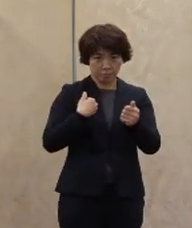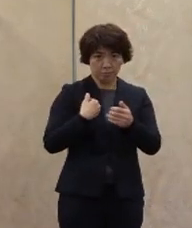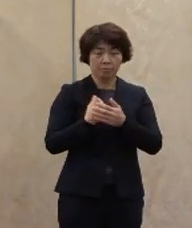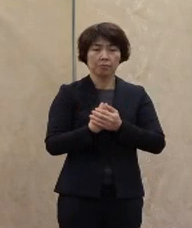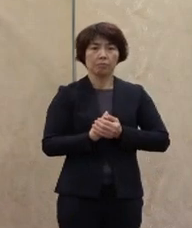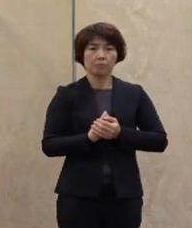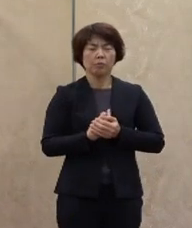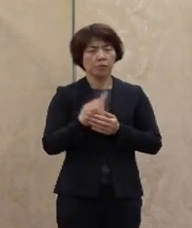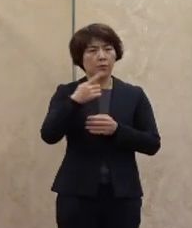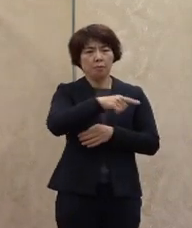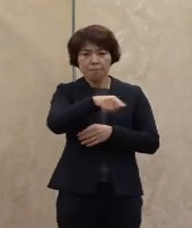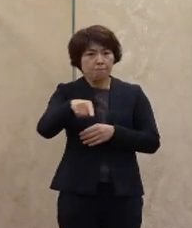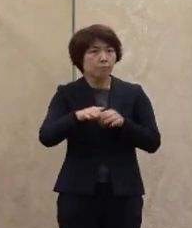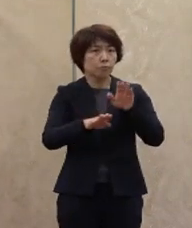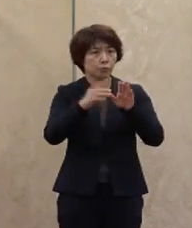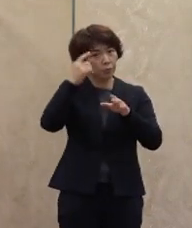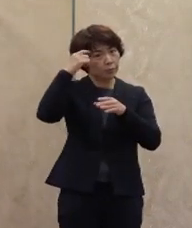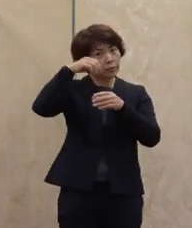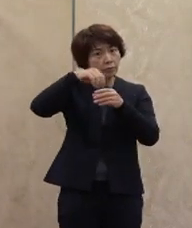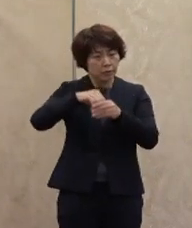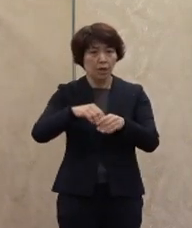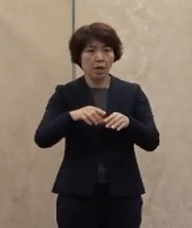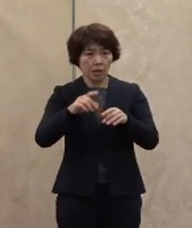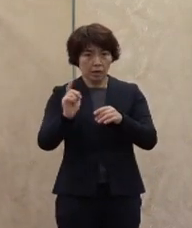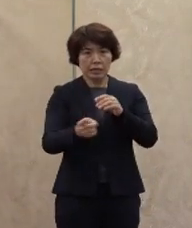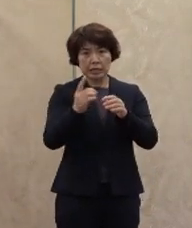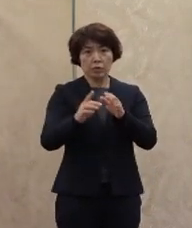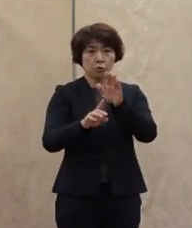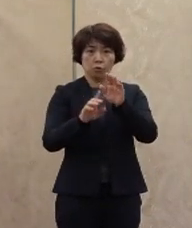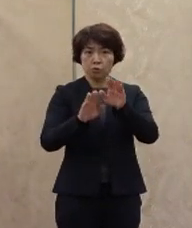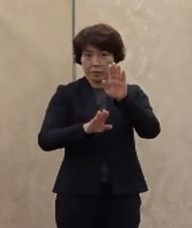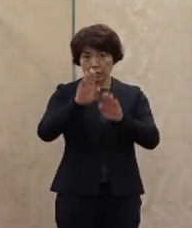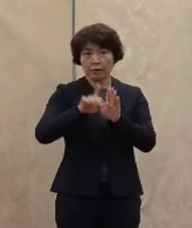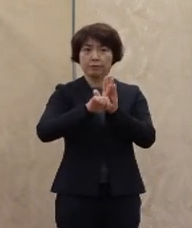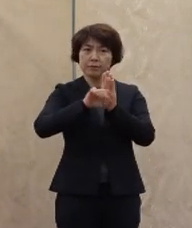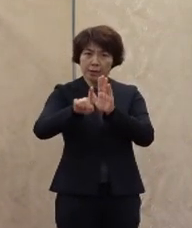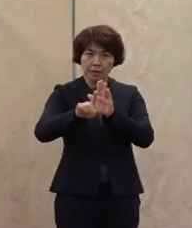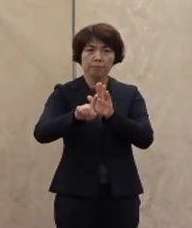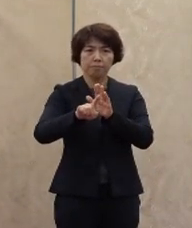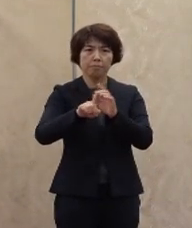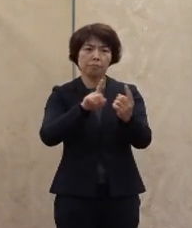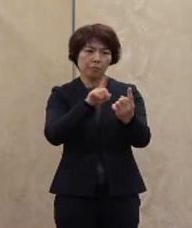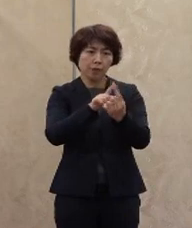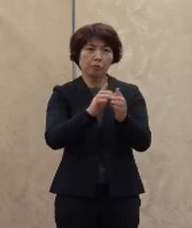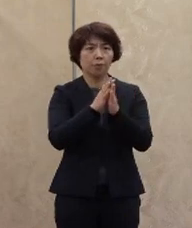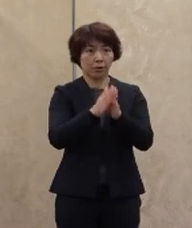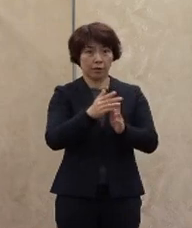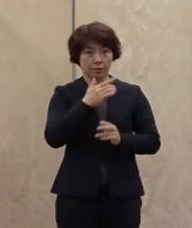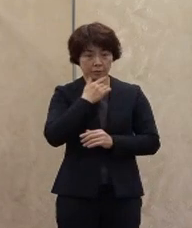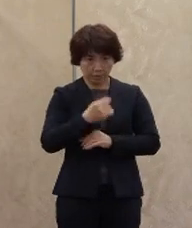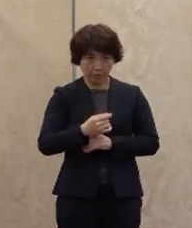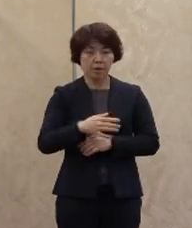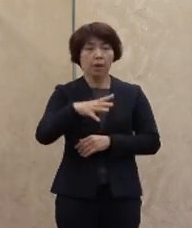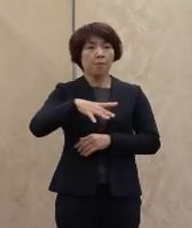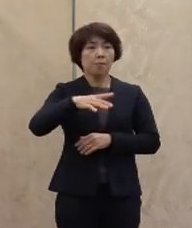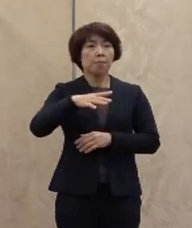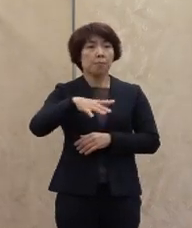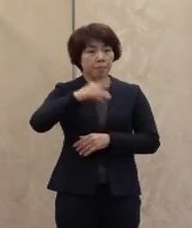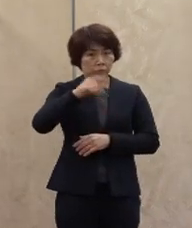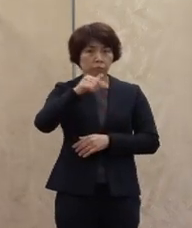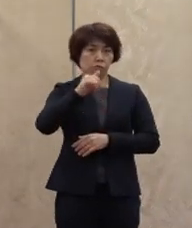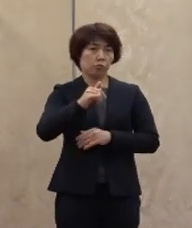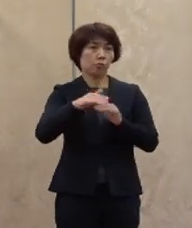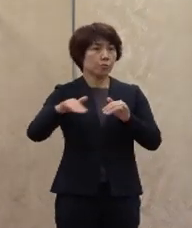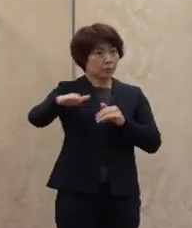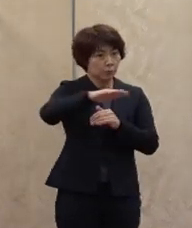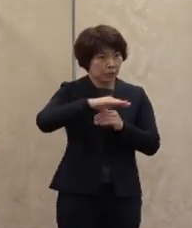ですね、この緊急事態宣言の措置へのご協力をよろしくお願いしたいと思います。まず府民の皆さんへのお願い